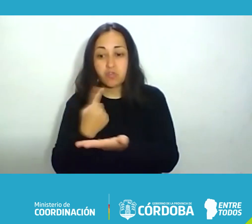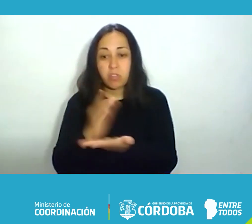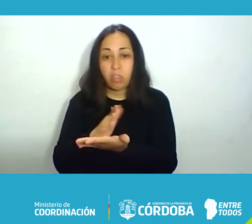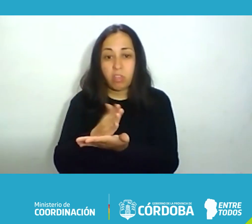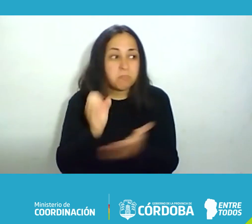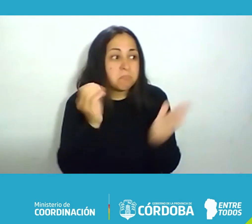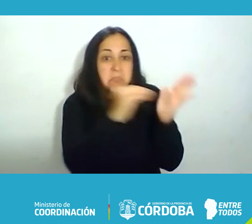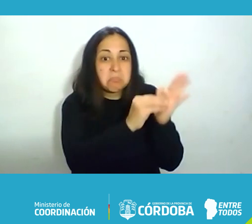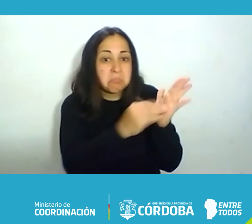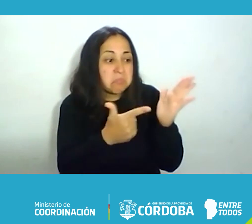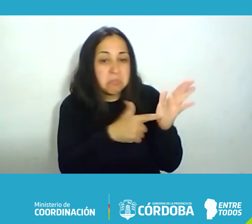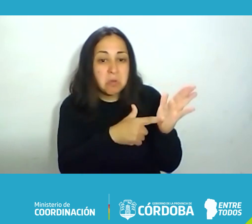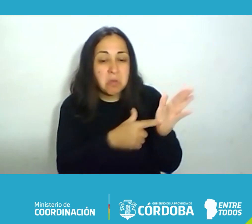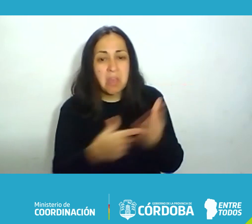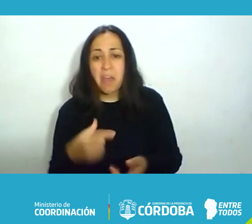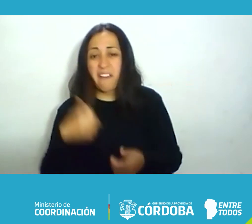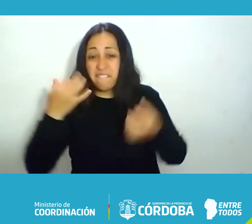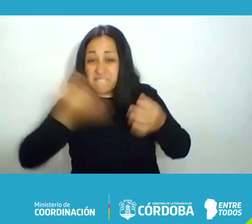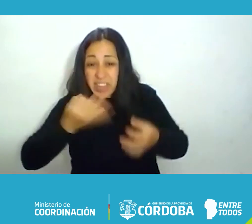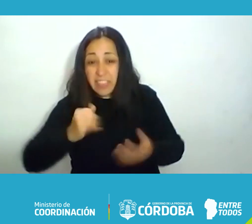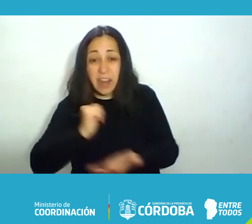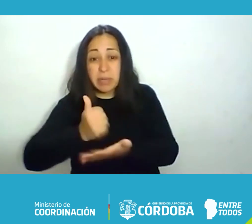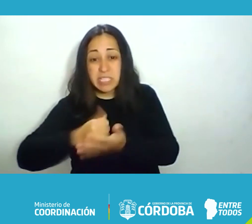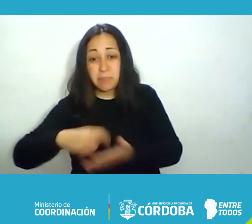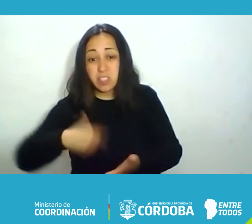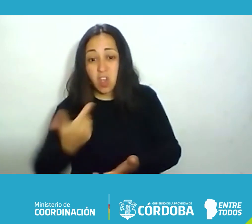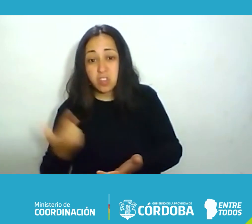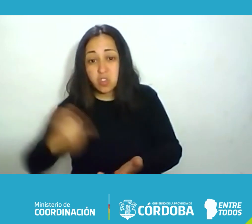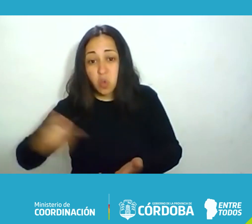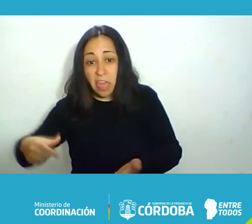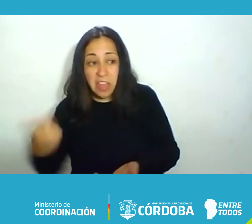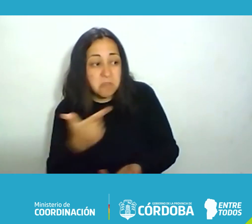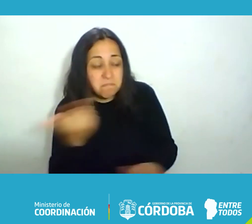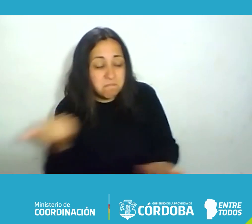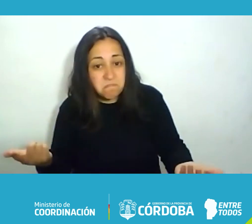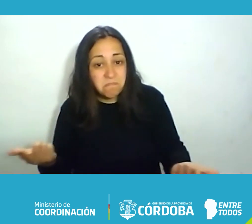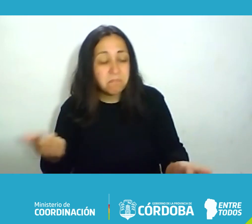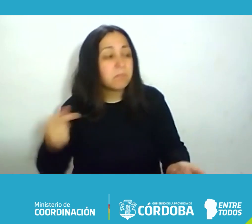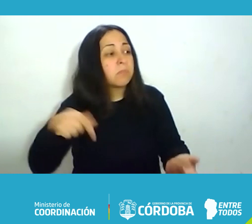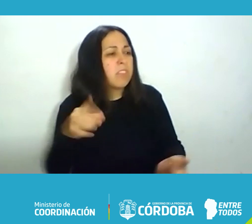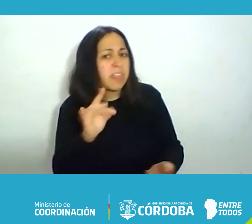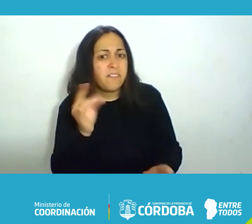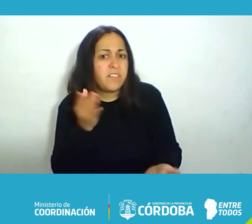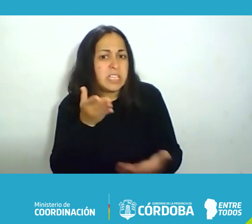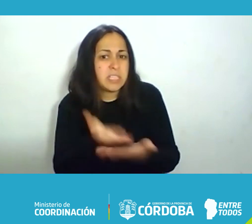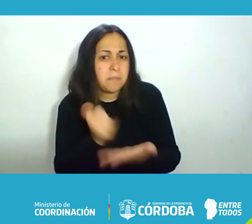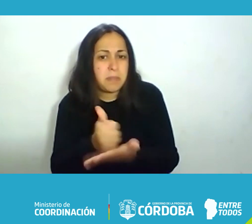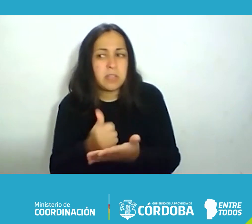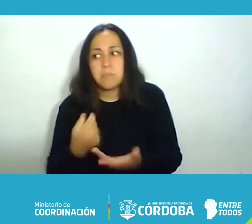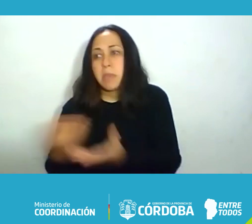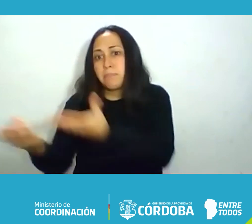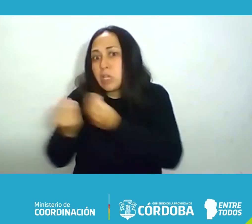virtual porque no se promueve ni favorece la verdadera participación ciudadana, que la hizo muy difícil. Me expresa que lo han